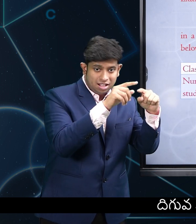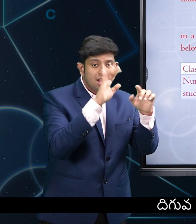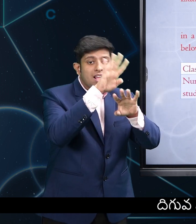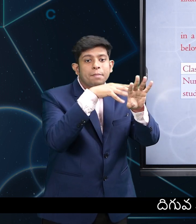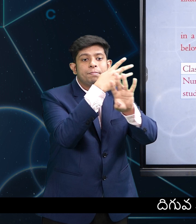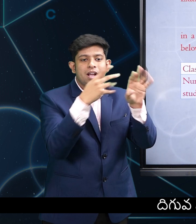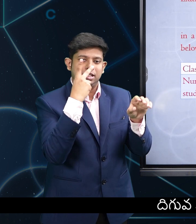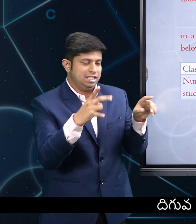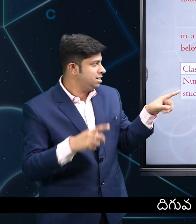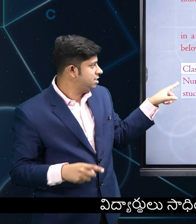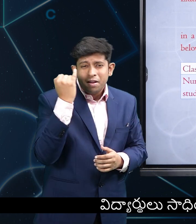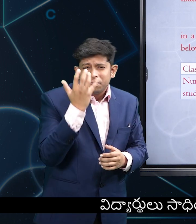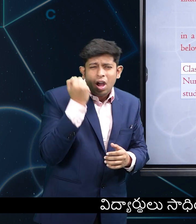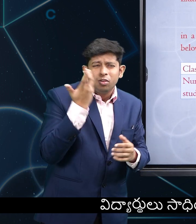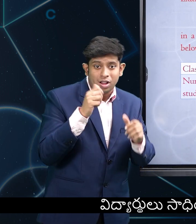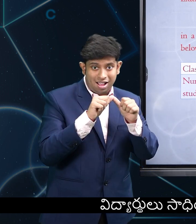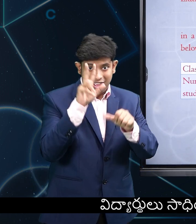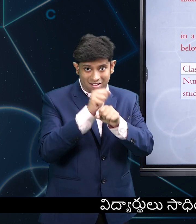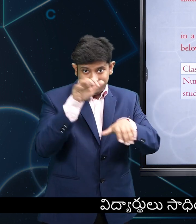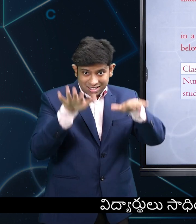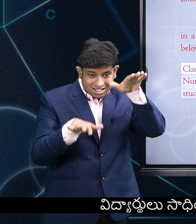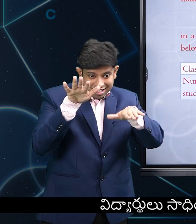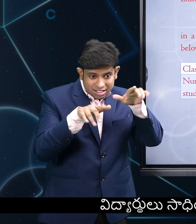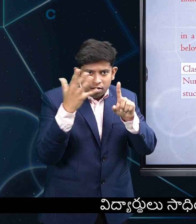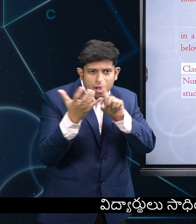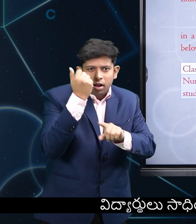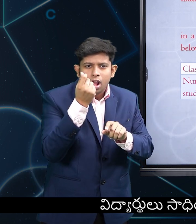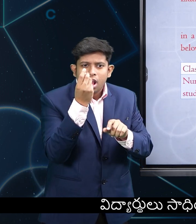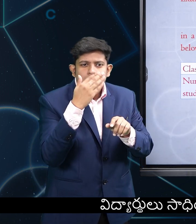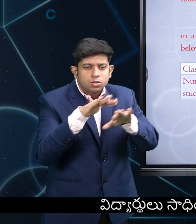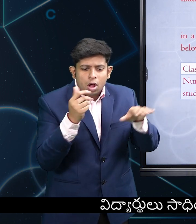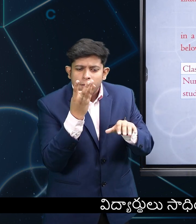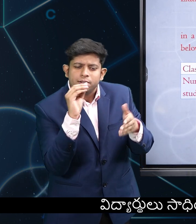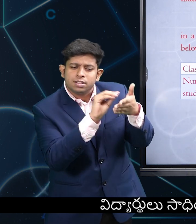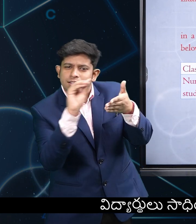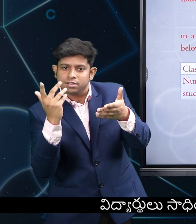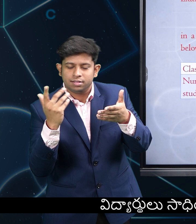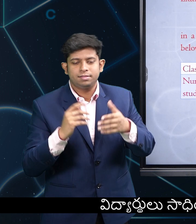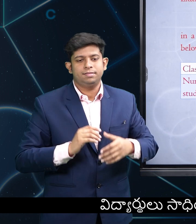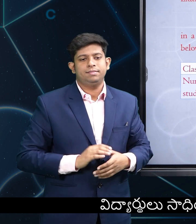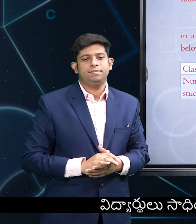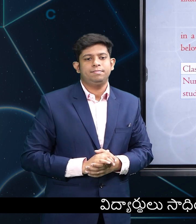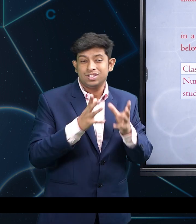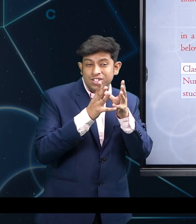ప్రదర్శించబడ్డాయి. విద్యార్థులు సాధించిన మార్కుల సగటును కనుగొనండి.